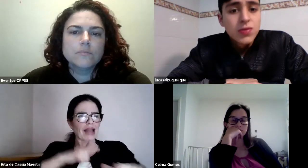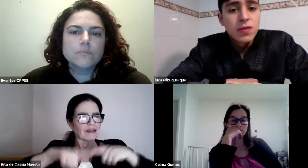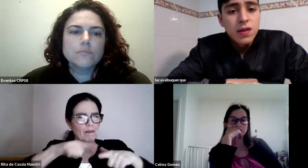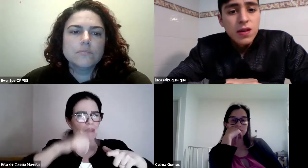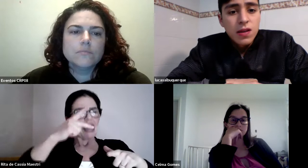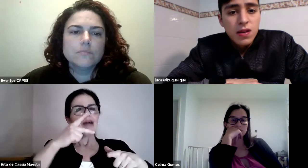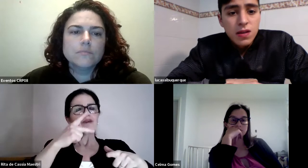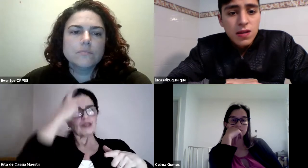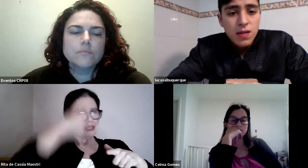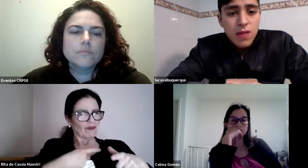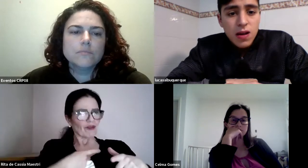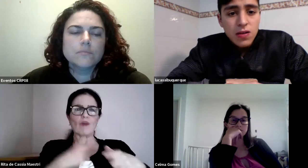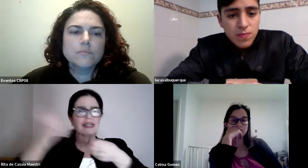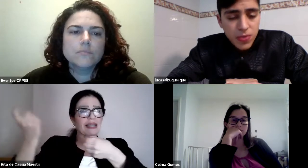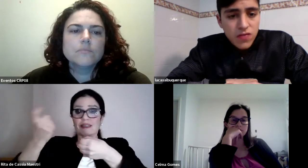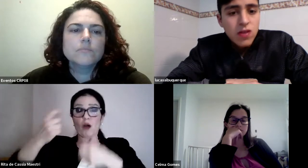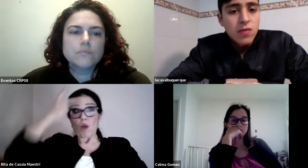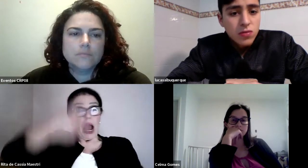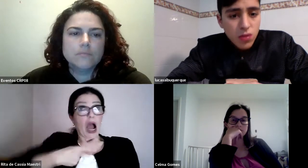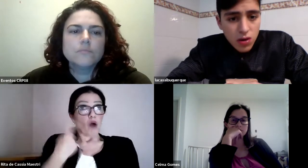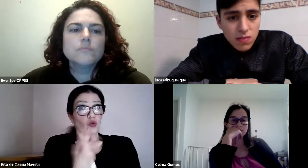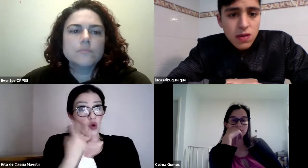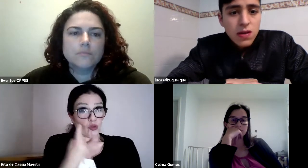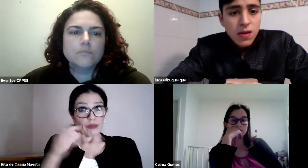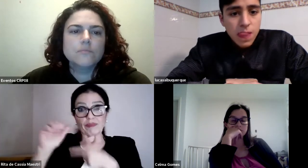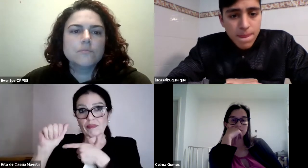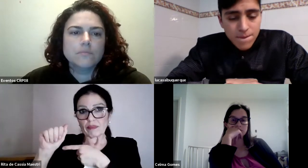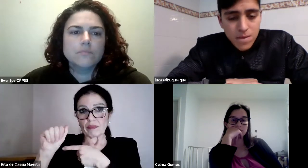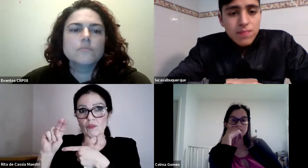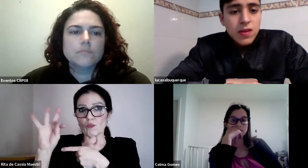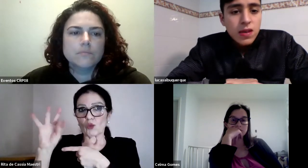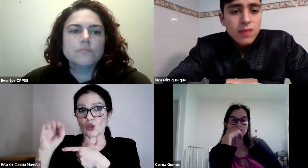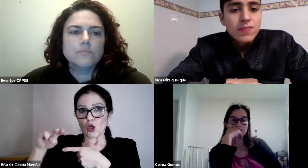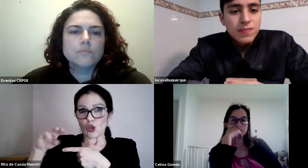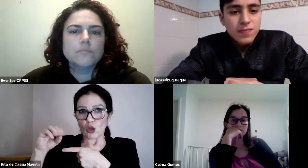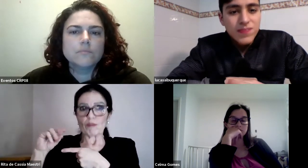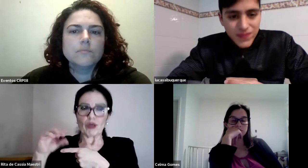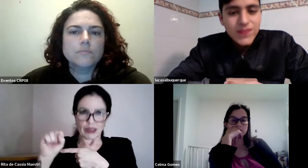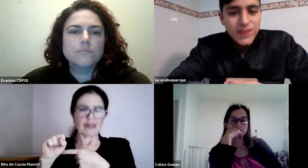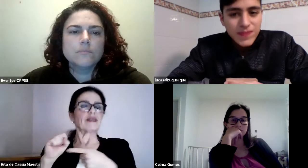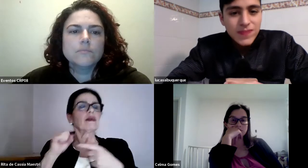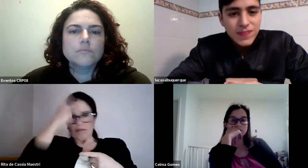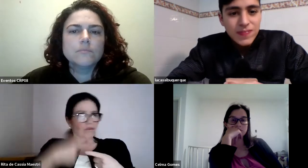negócios, que trabalham de forma autônoma, que